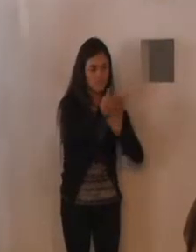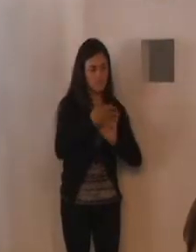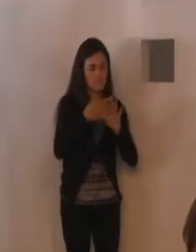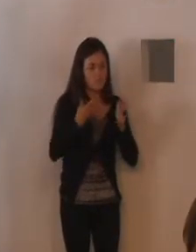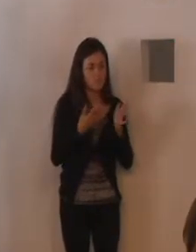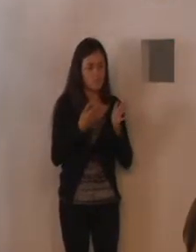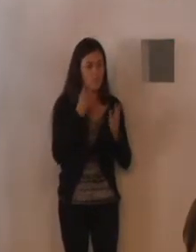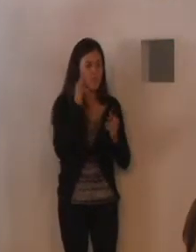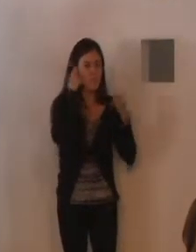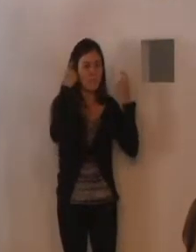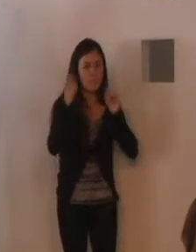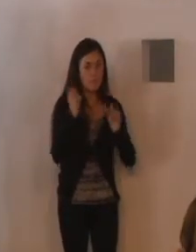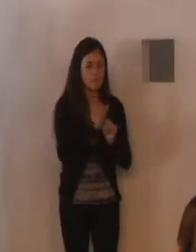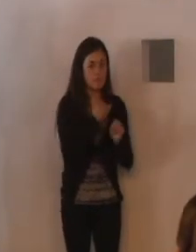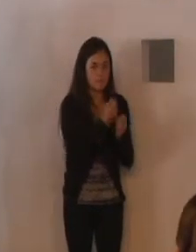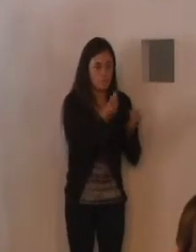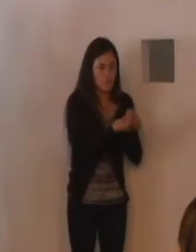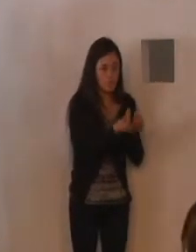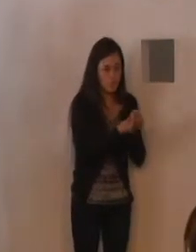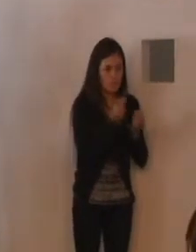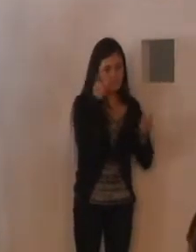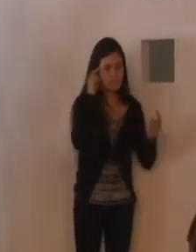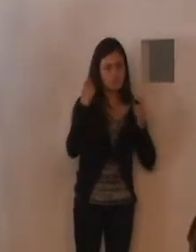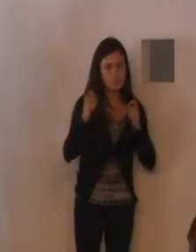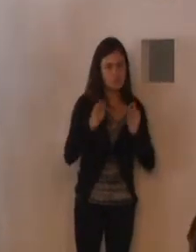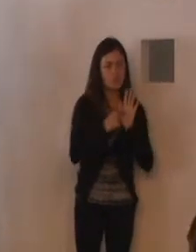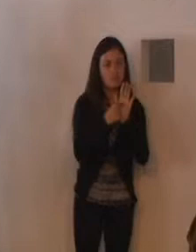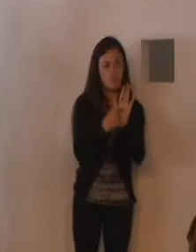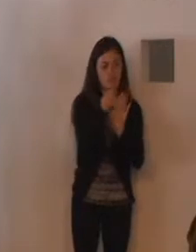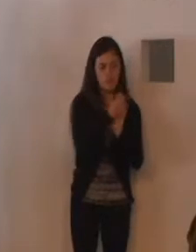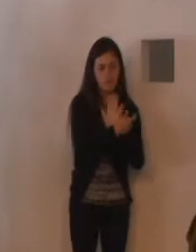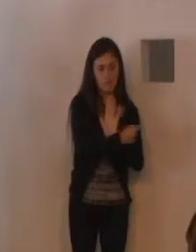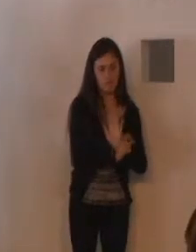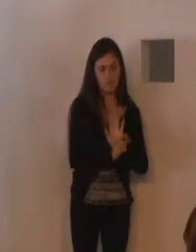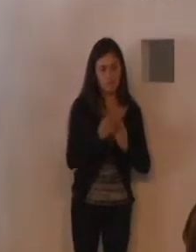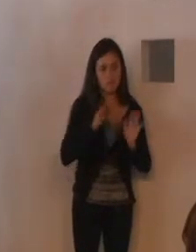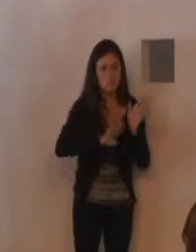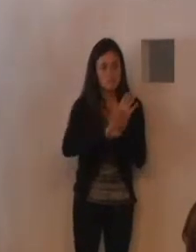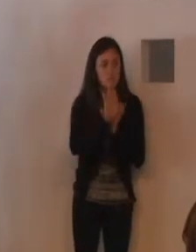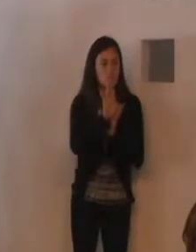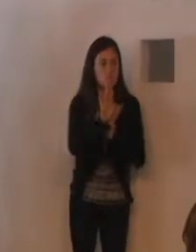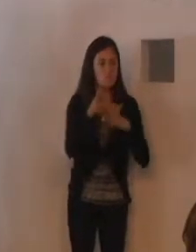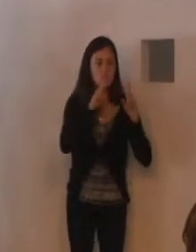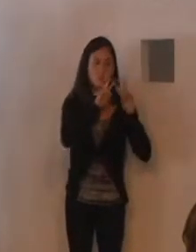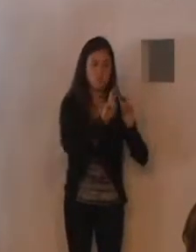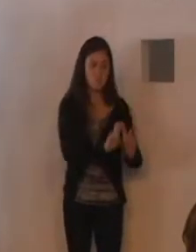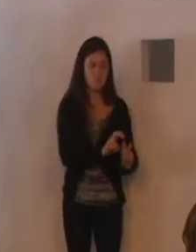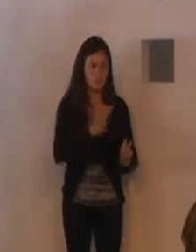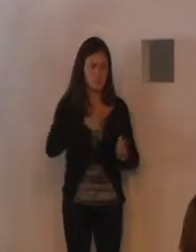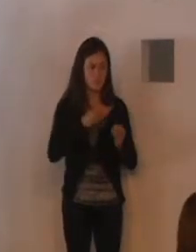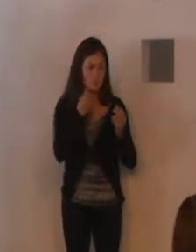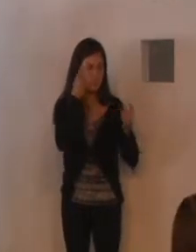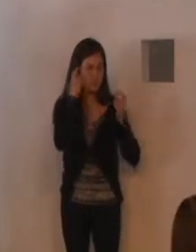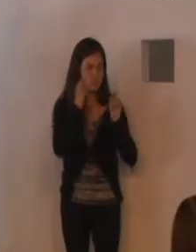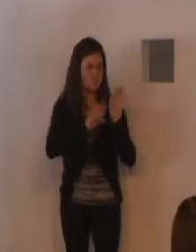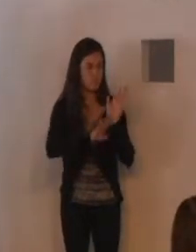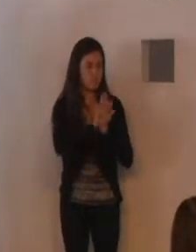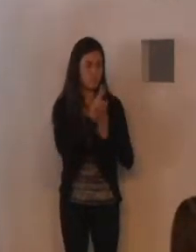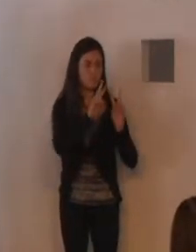como ante estas preocupaciones de las cuales partimos ocupados con el desarrollo de la investigación